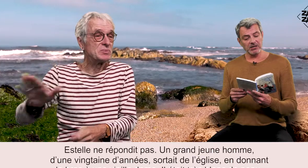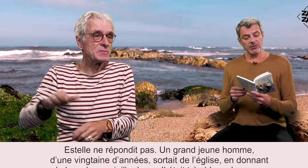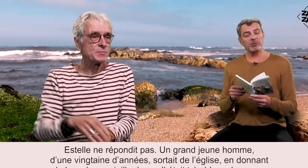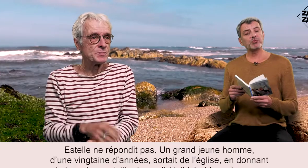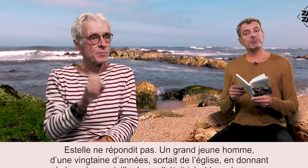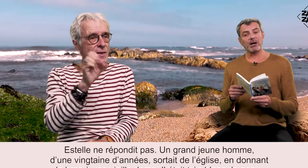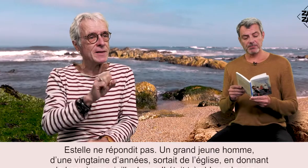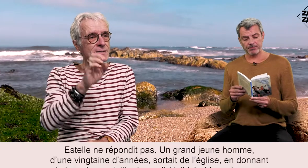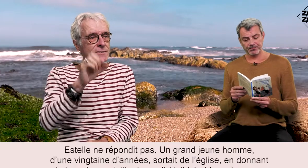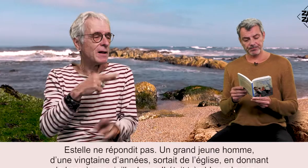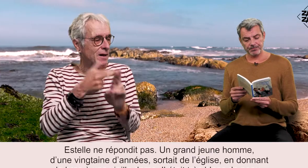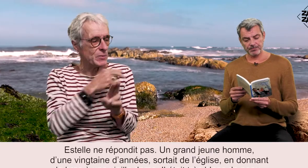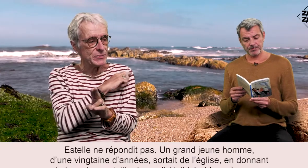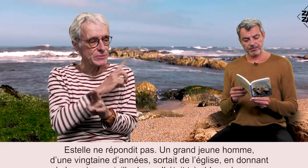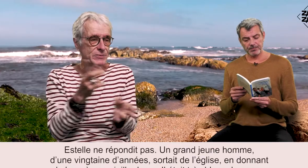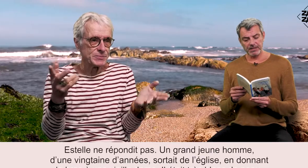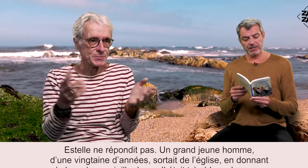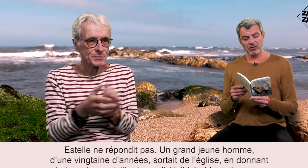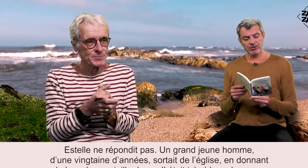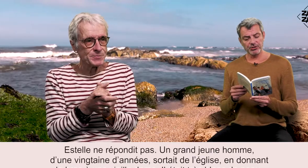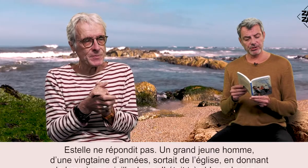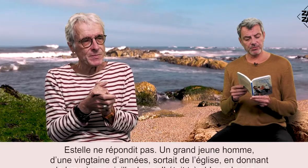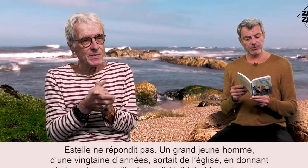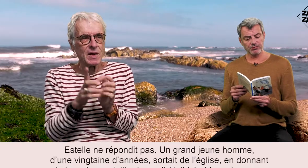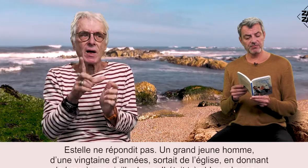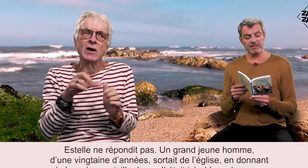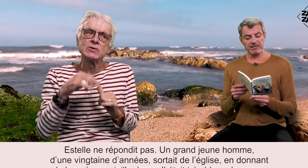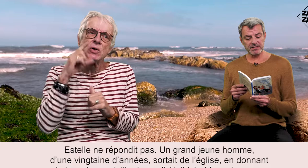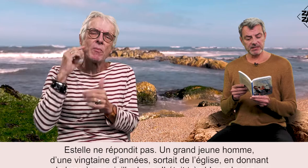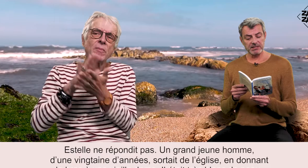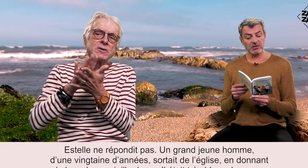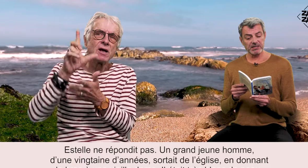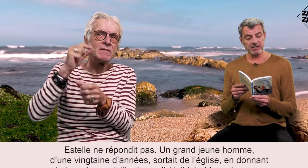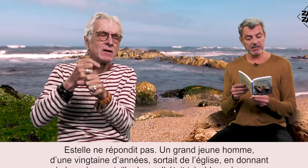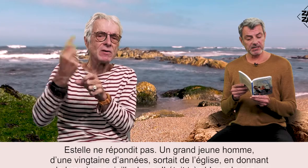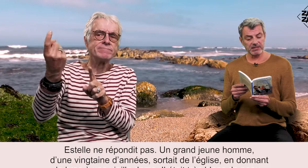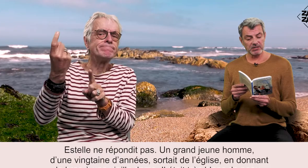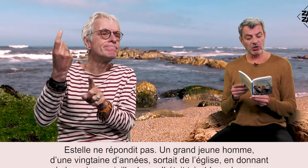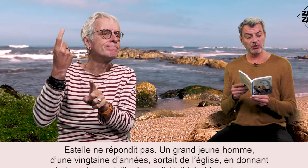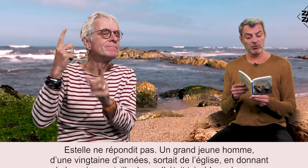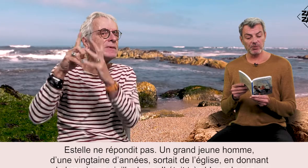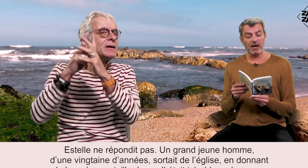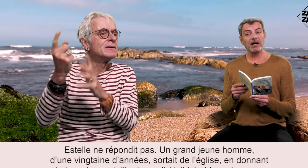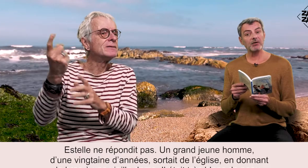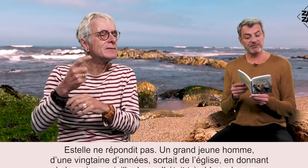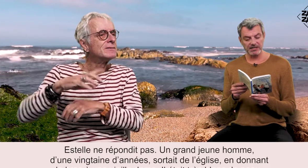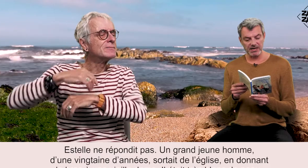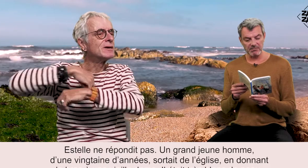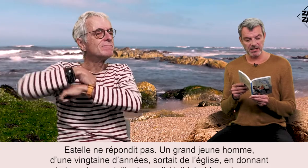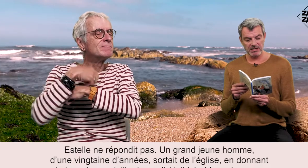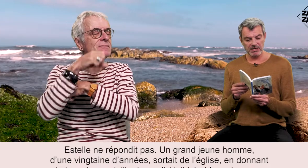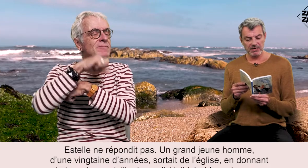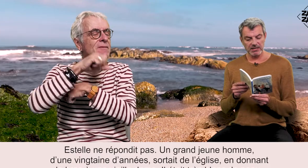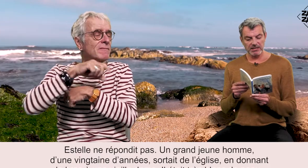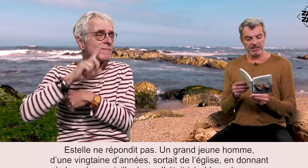Estelle ne répondit pas. Un grand jeune homme d'une vingtaine d'années sortait de l'église en donnant le bras à une vieille